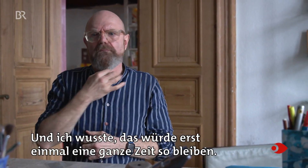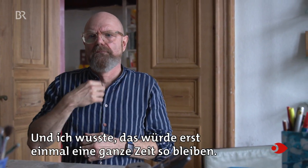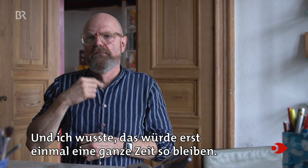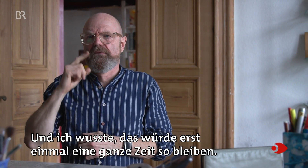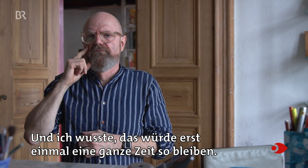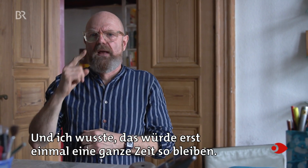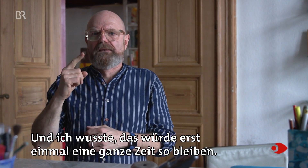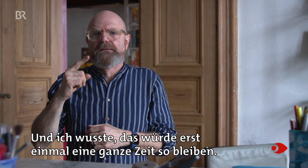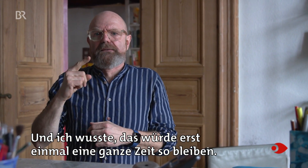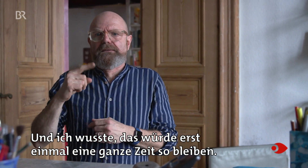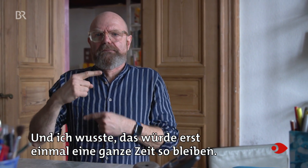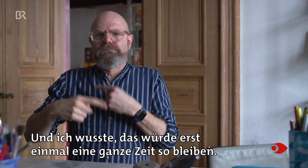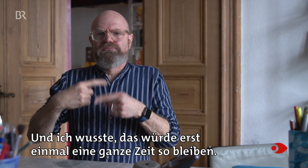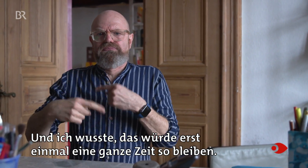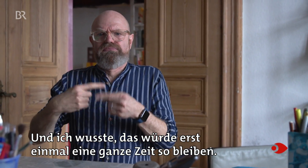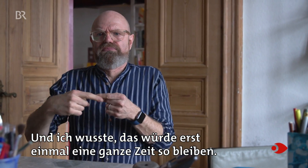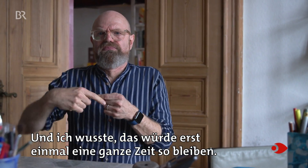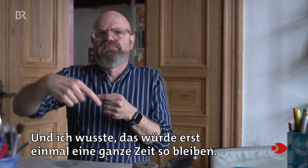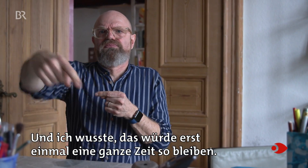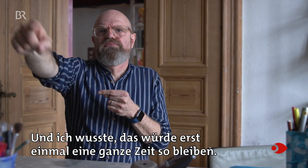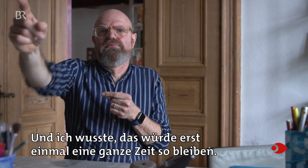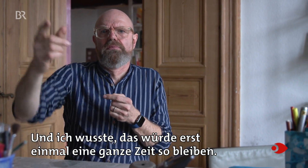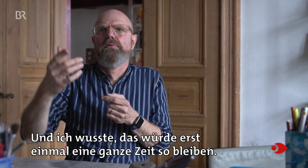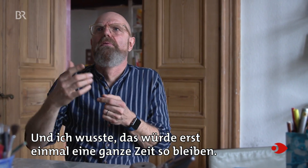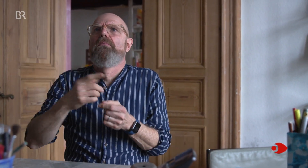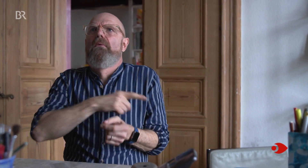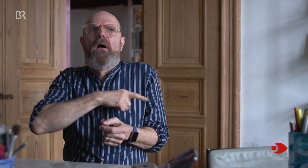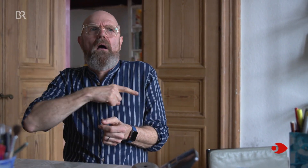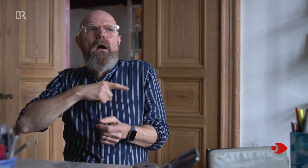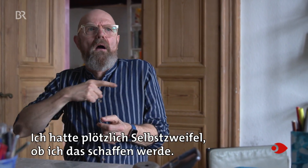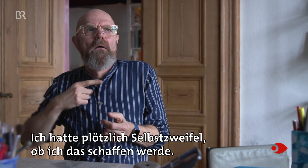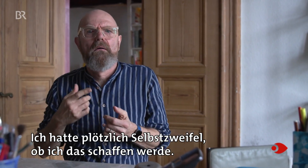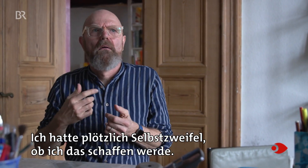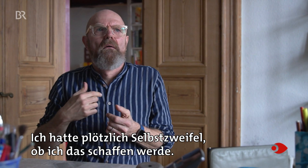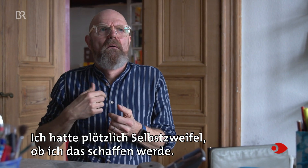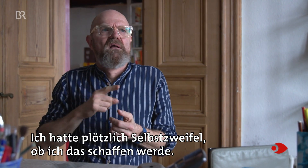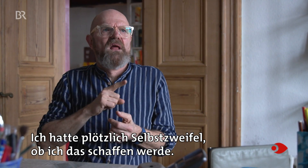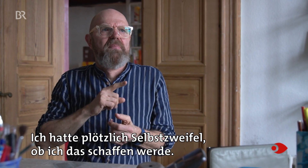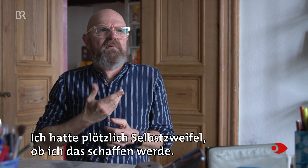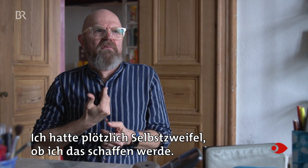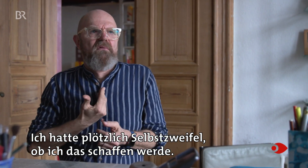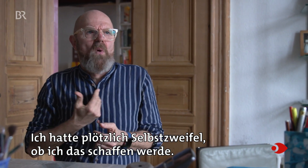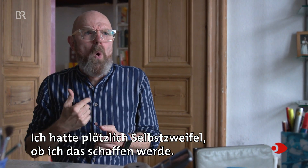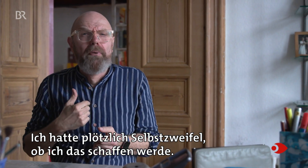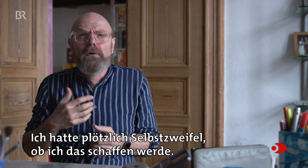wusste, das würde erst einmal eine ganze Zeit so bleiben. Ich hatte plötzlich Selbstzweifel, ob ich das schaffen